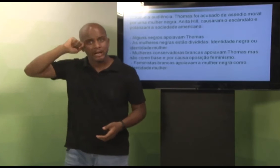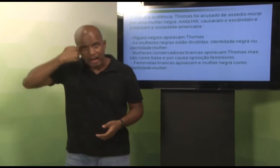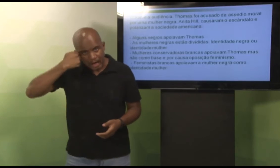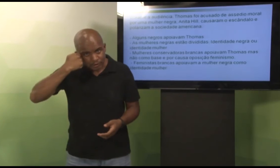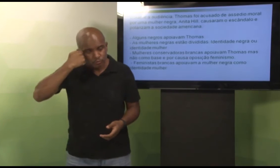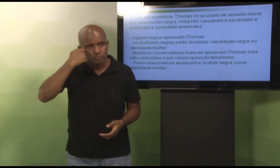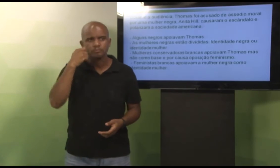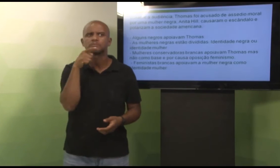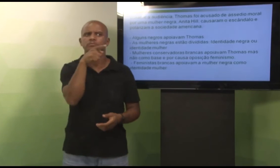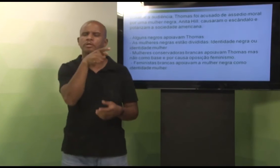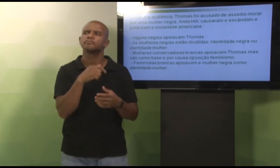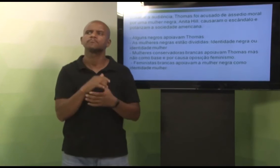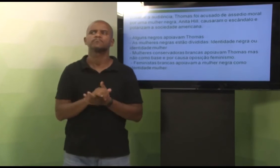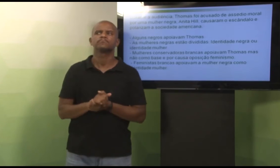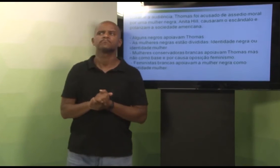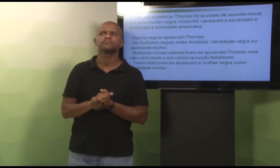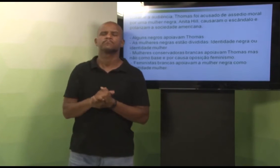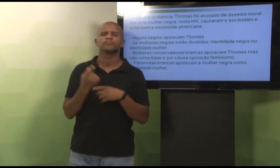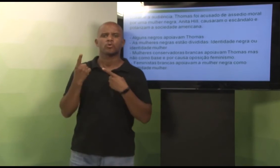Tinha já o grupo de mulheres negras,